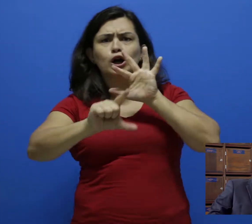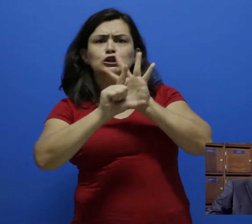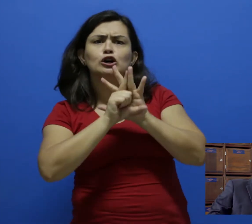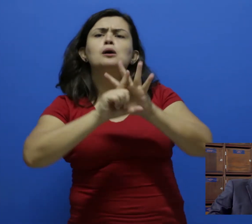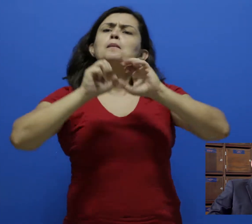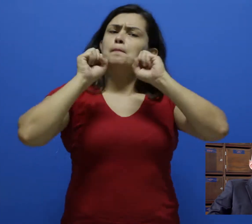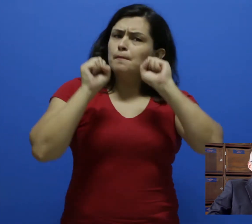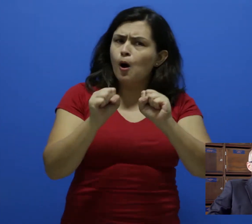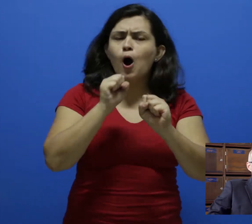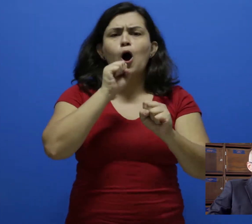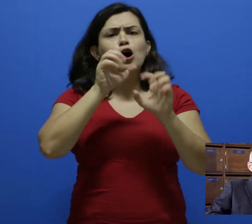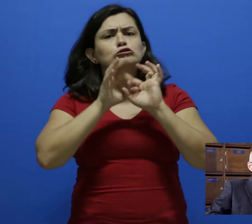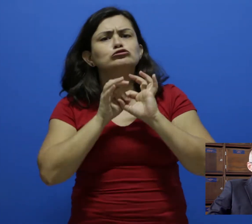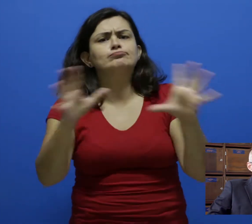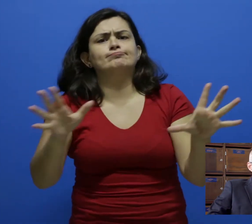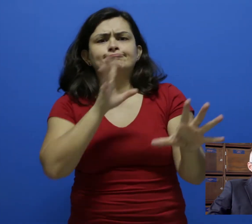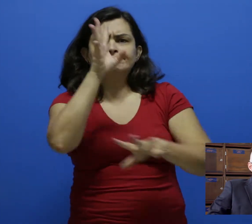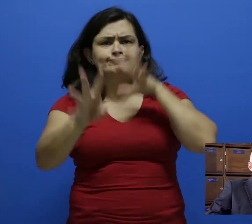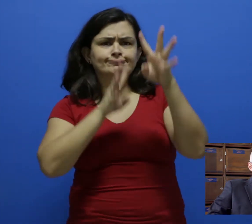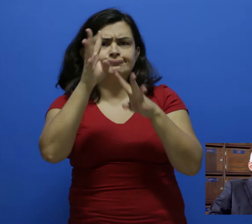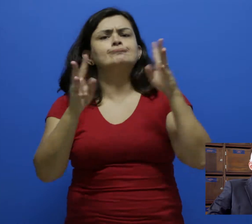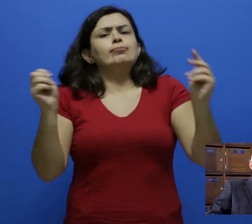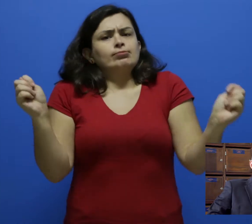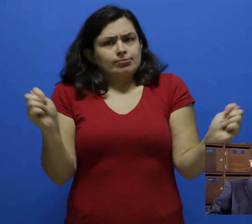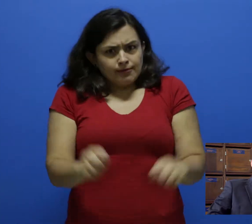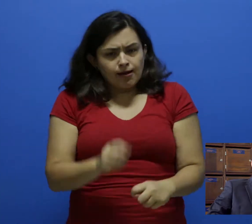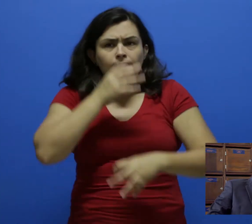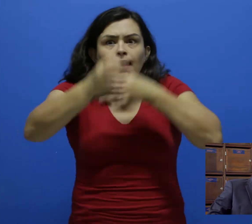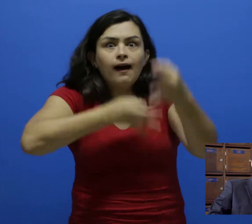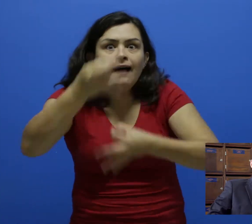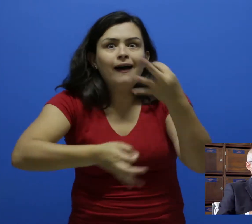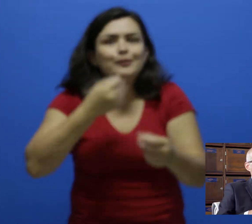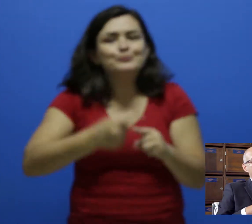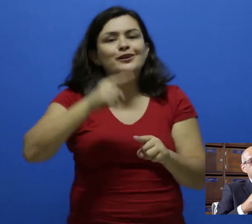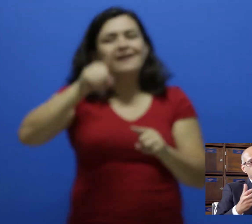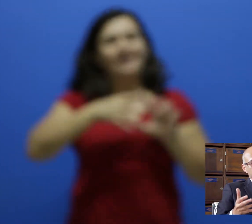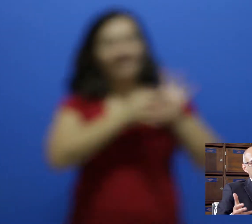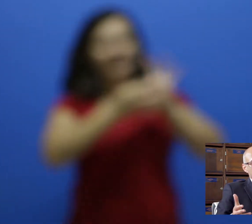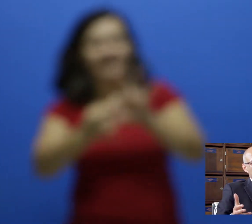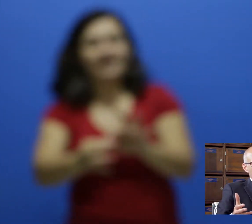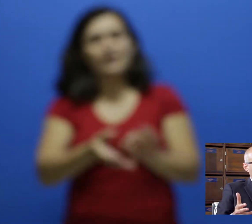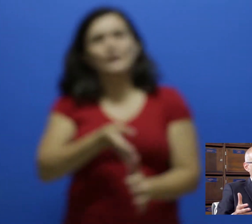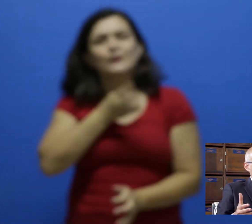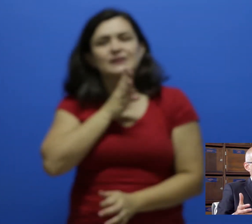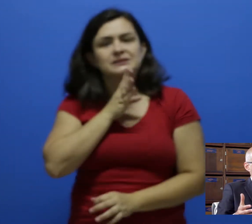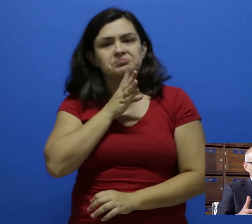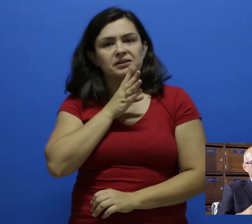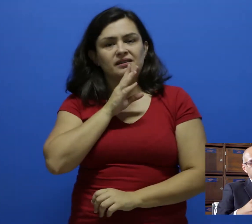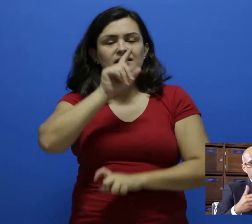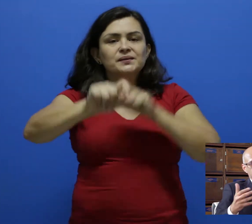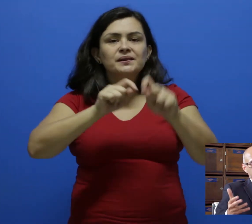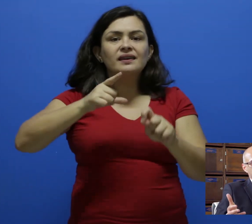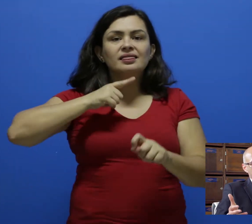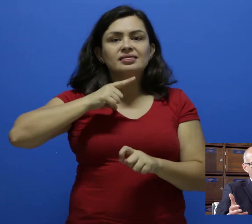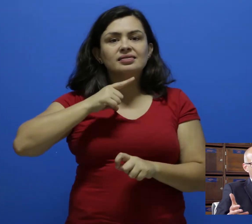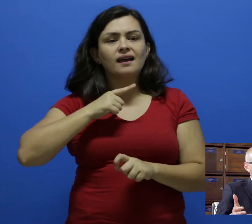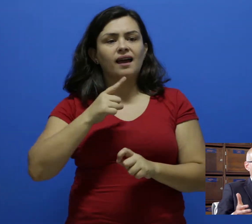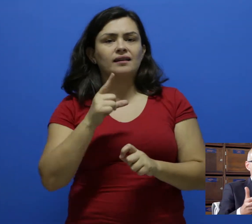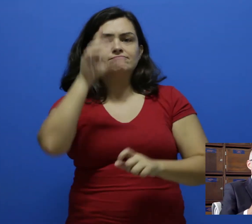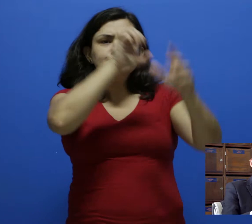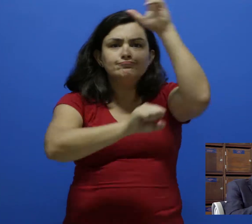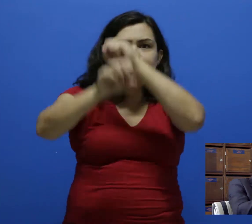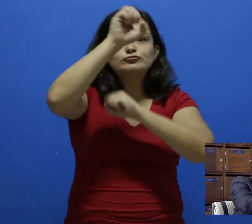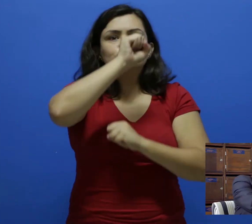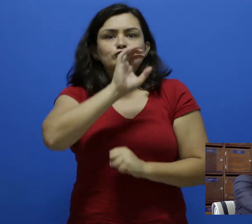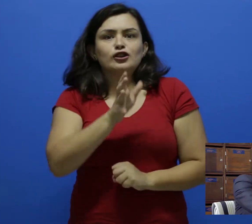levantem críticas às instituições existentes, contextualizem o conhecimento e aquilo que é ensinado,